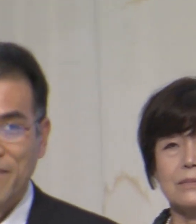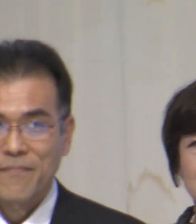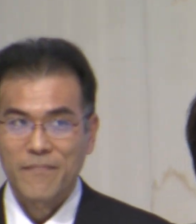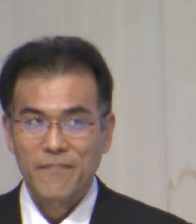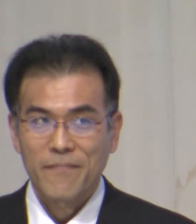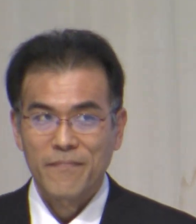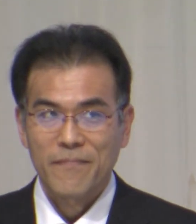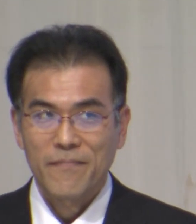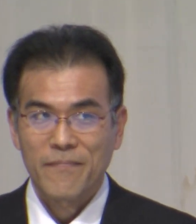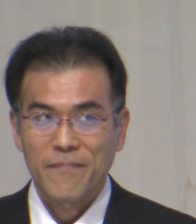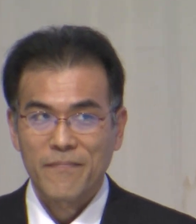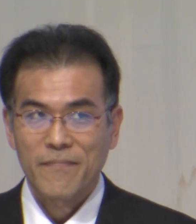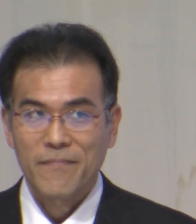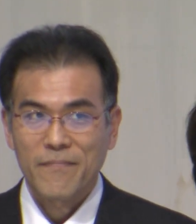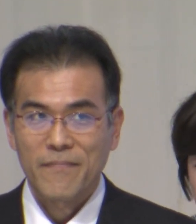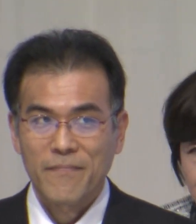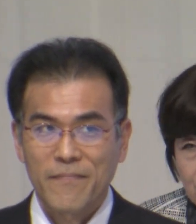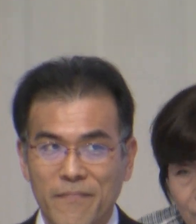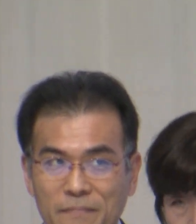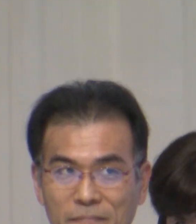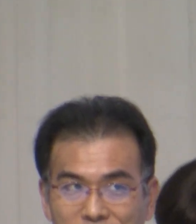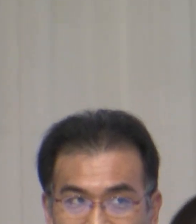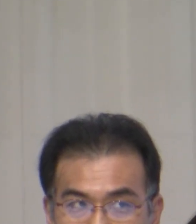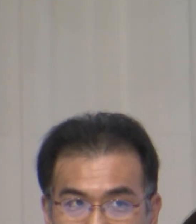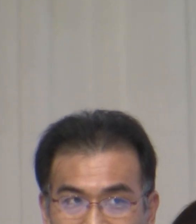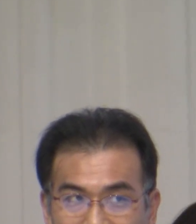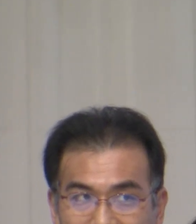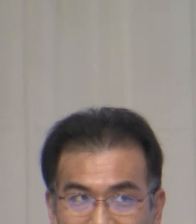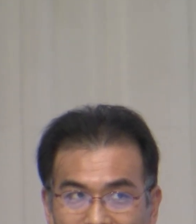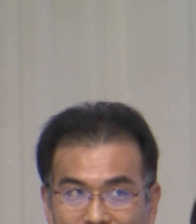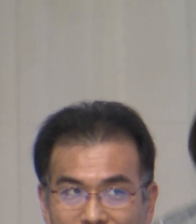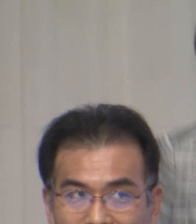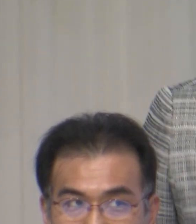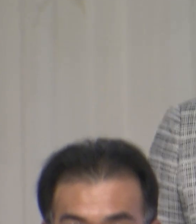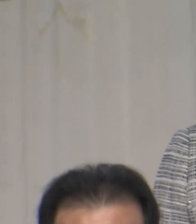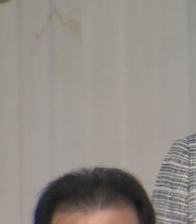同じく松本朋子でございます